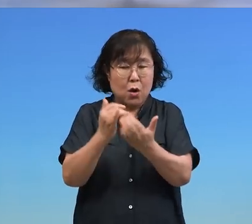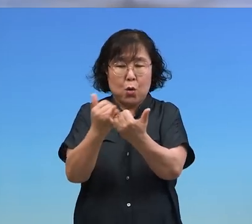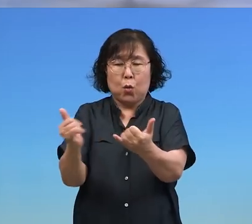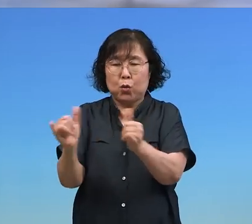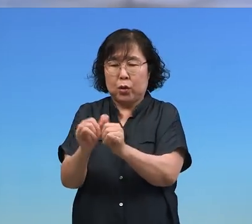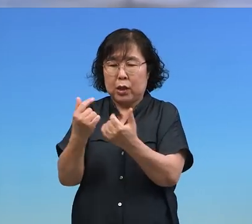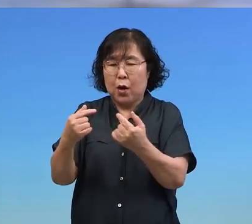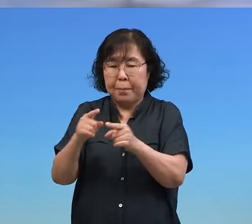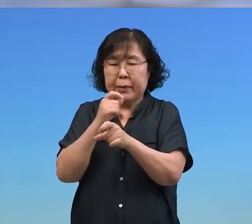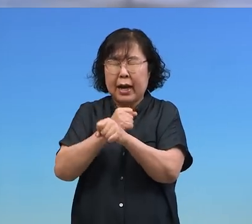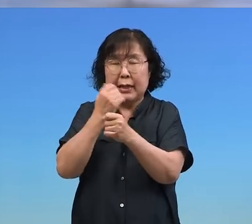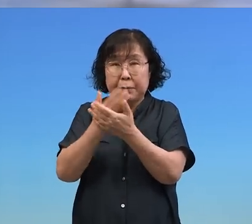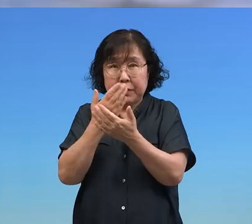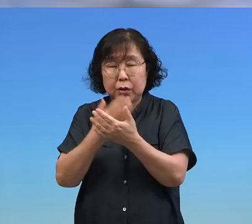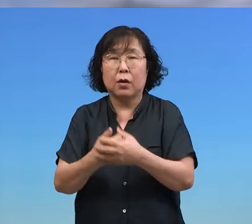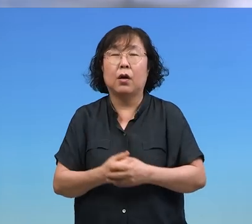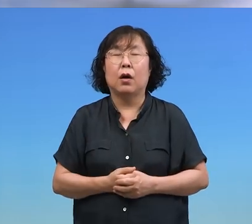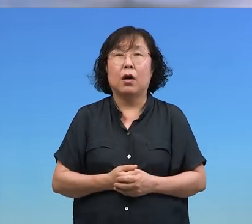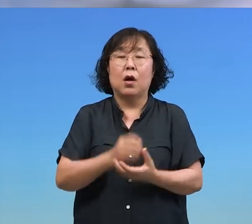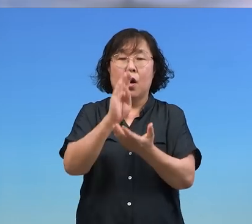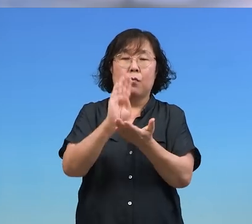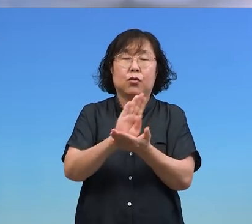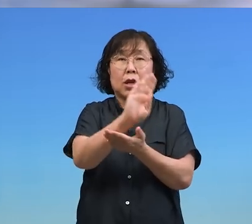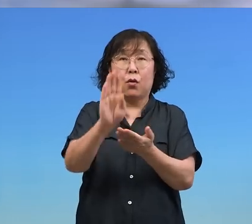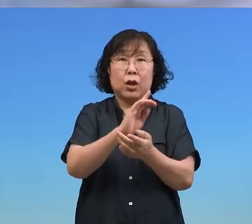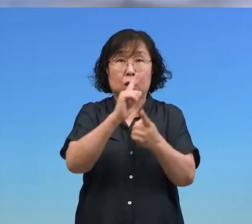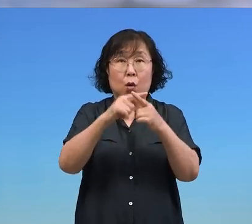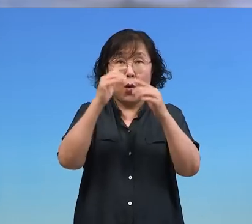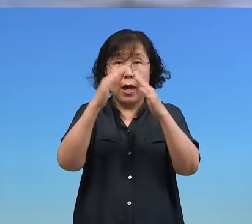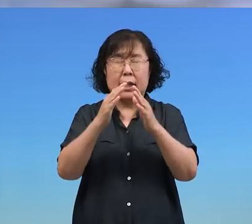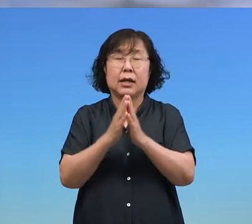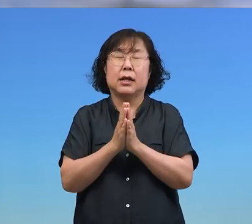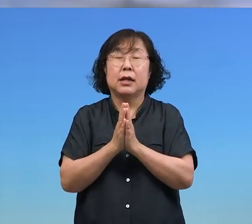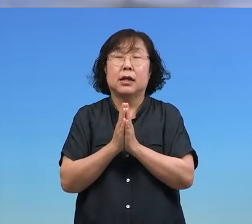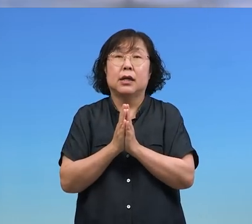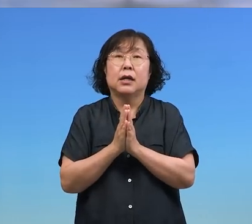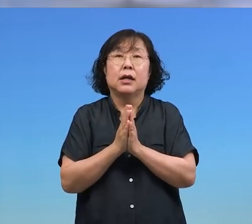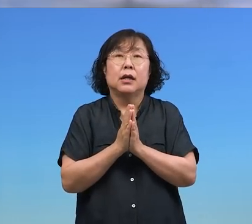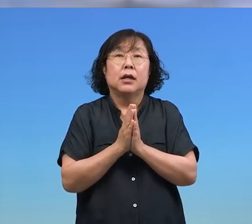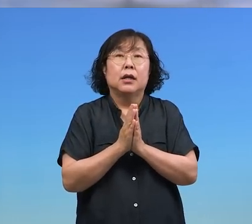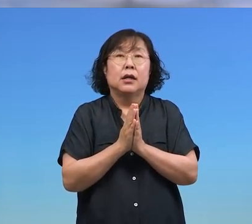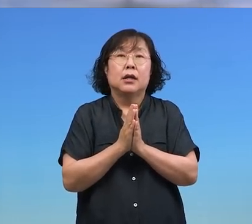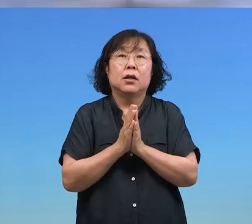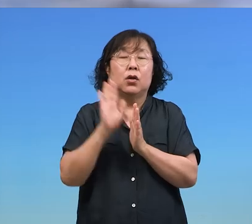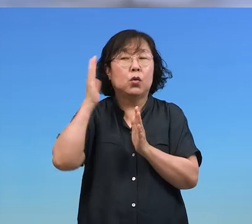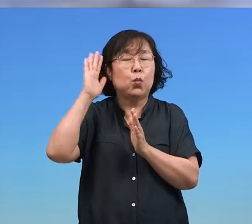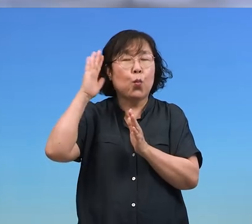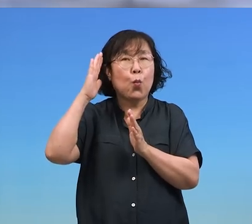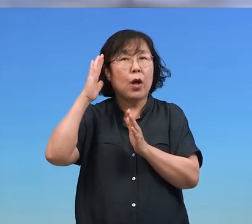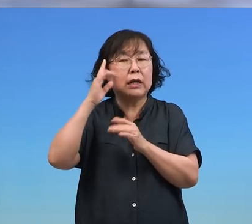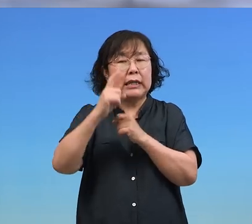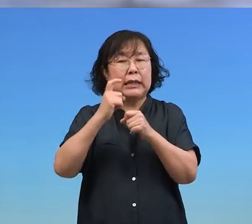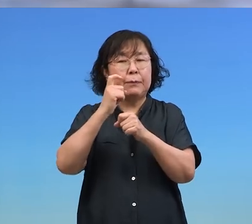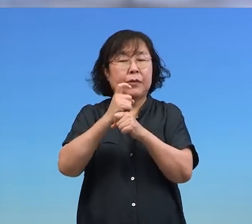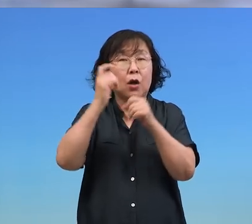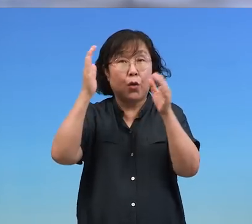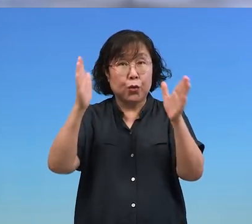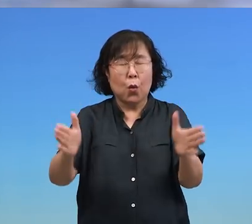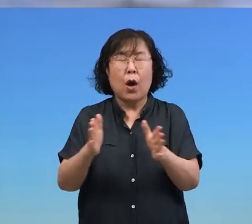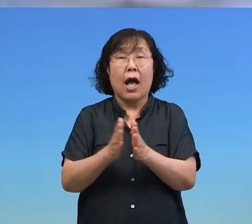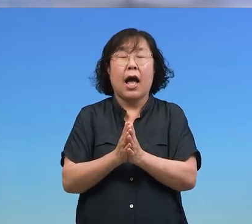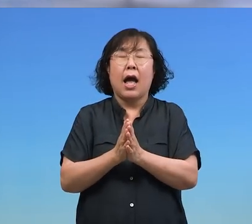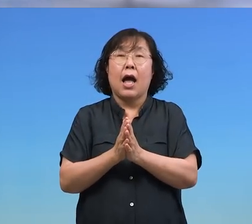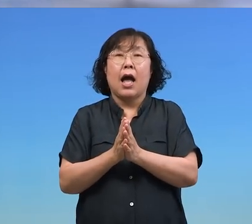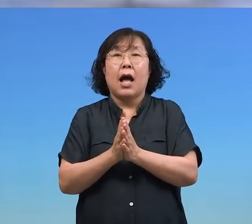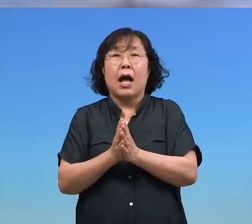공동체로 하세요 분당 우리 교회는 근 10년 기존 신자 등록을 안 받았기 때문에 우리 교회는 초신자가